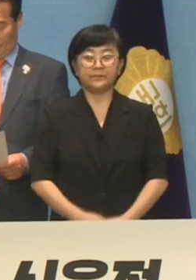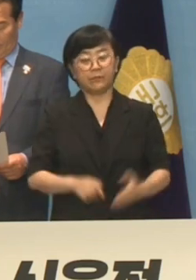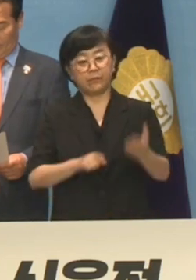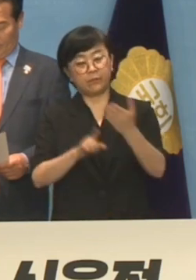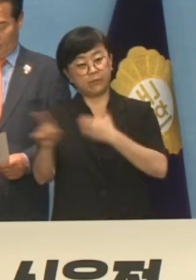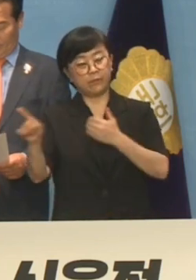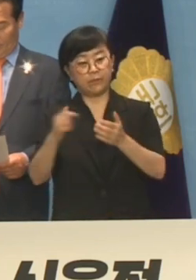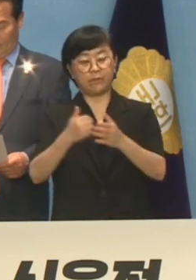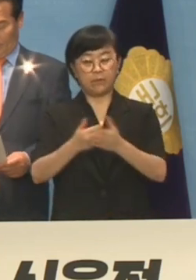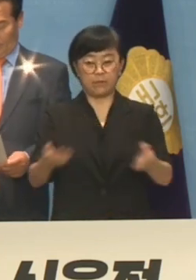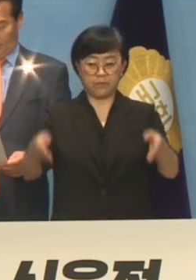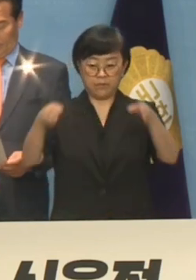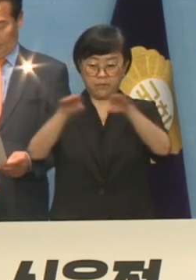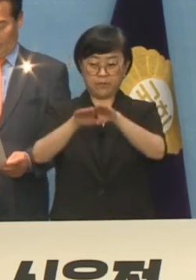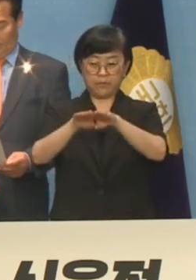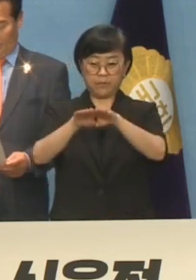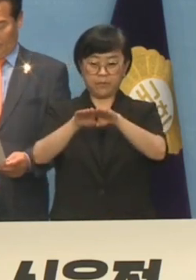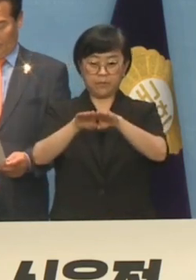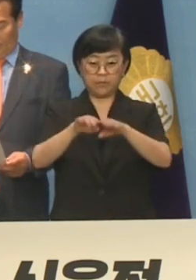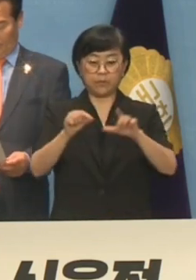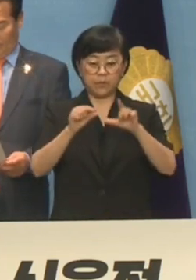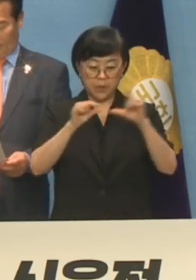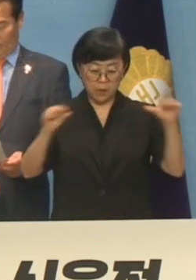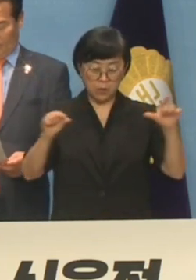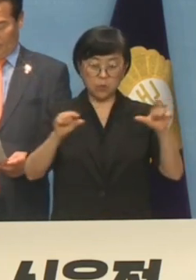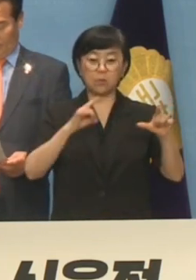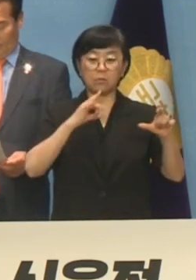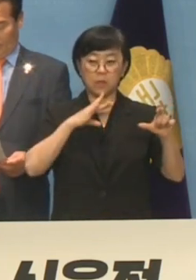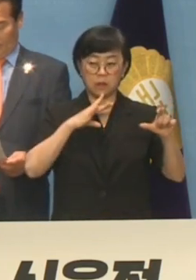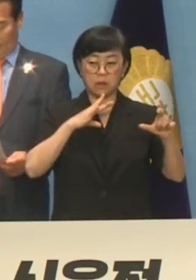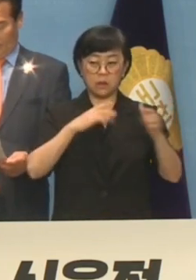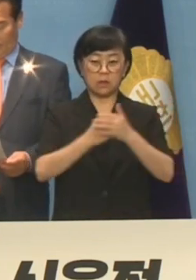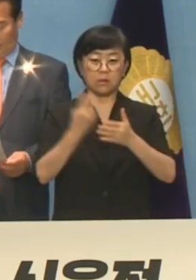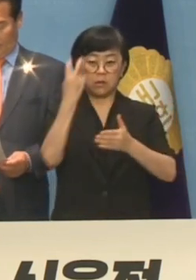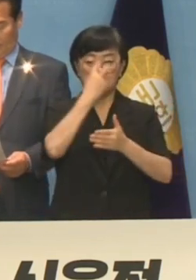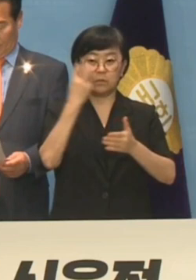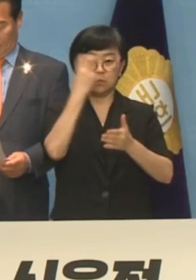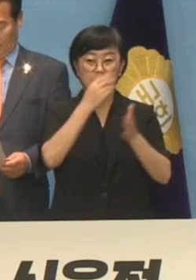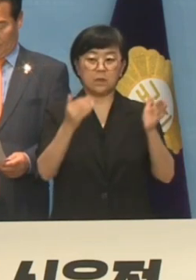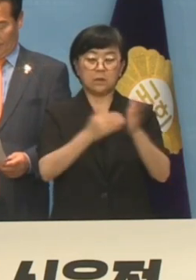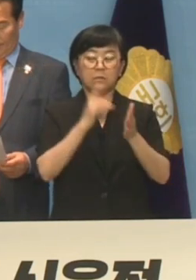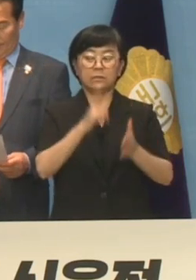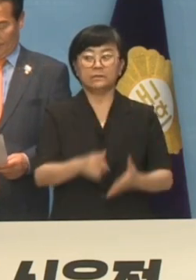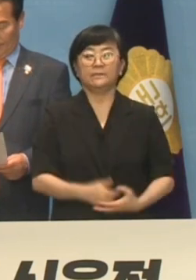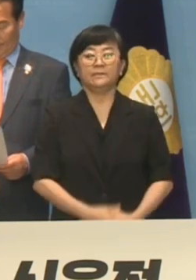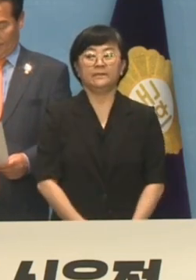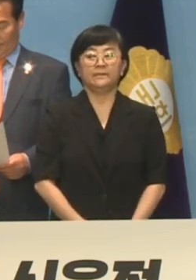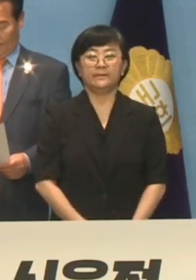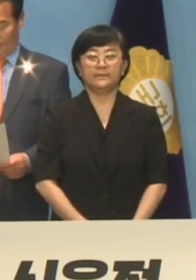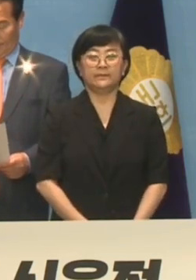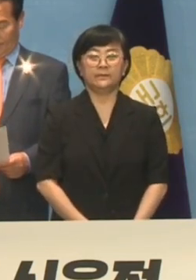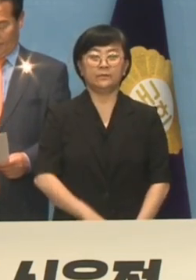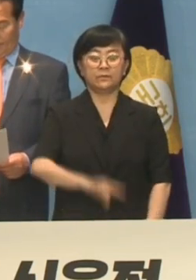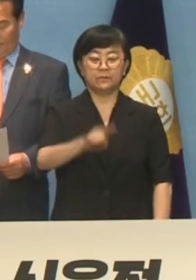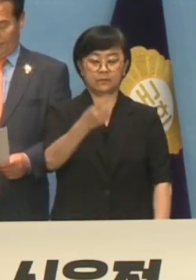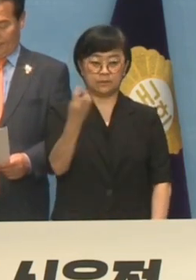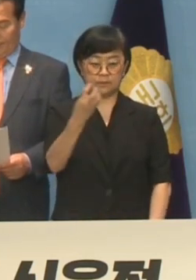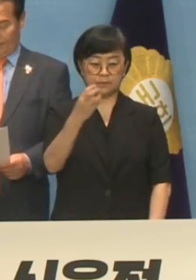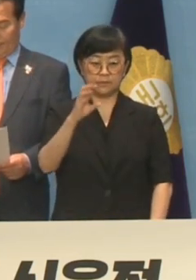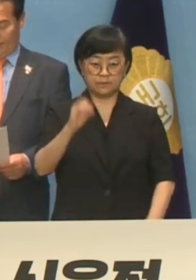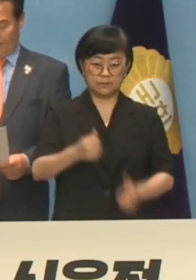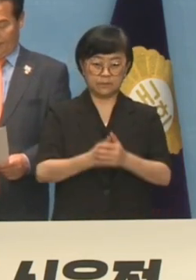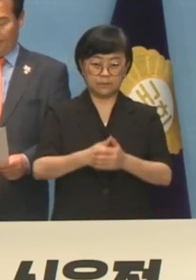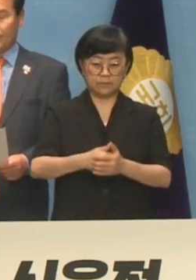나머지 탱크군에 대해서는 극히 일부 핵종에 대해서만 검사했다고 합니다. 130만